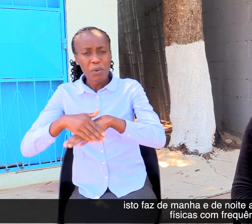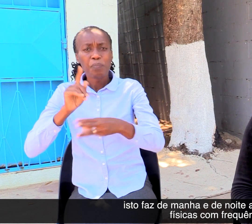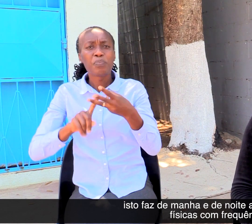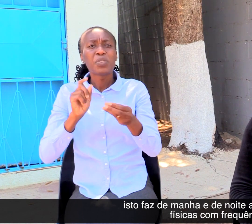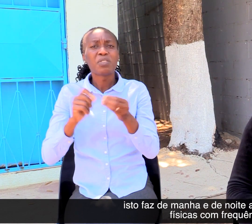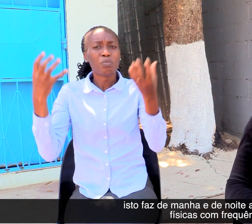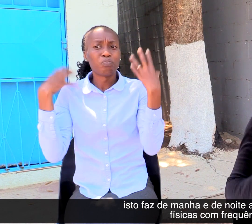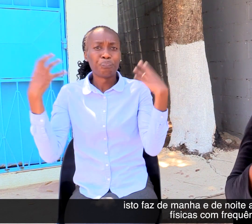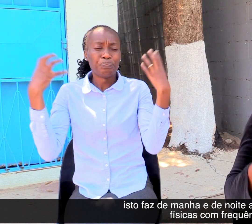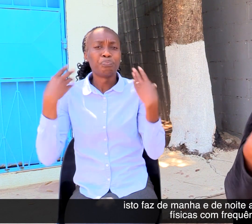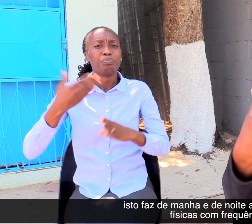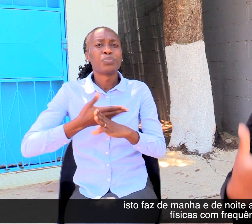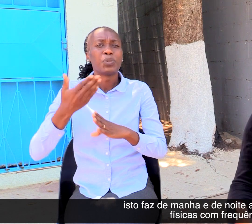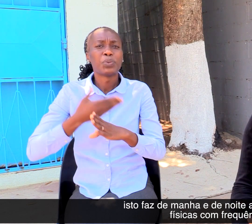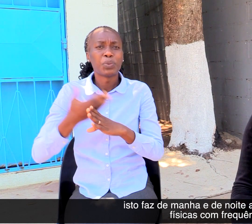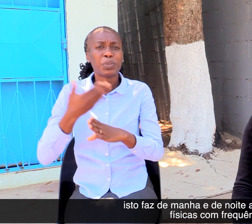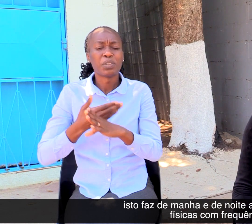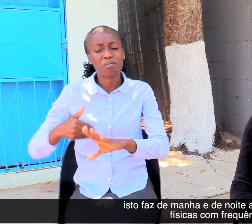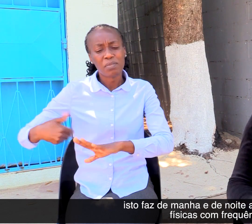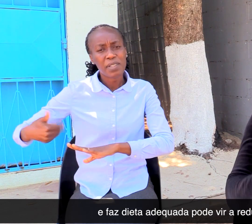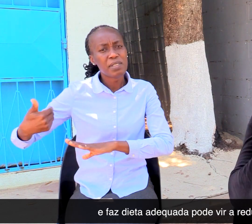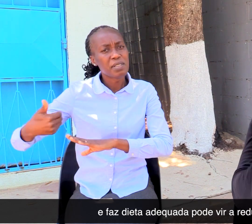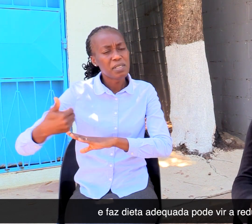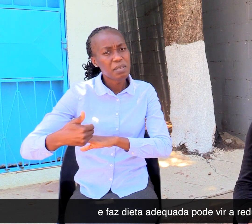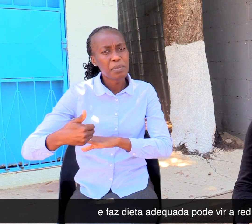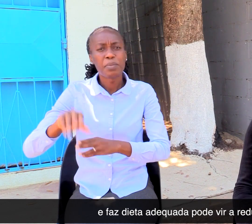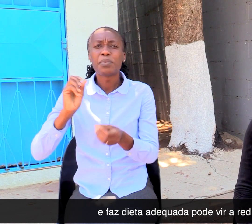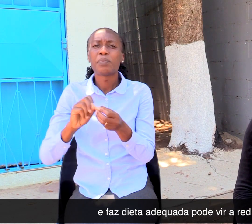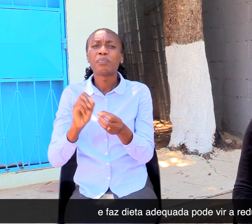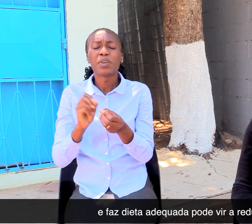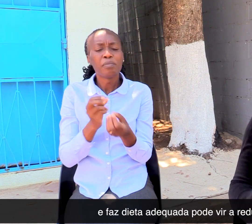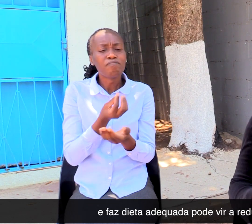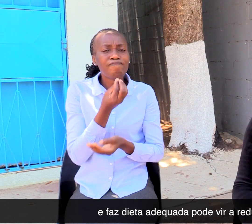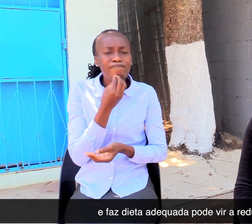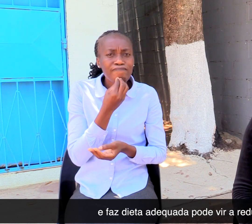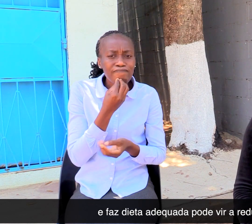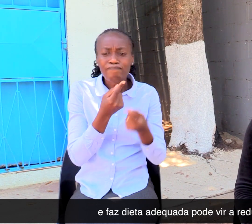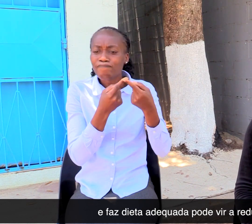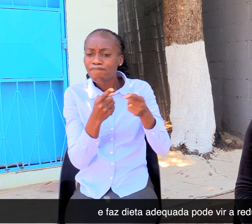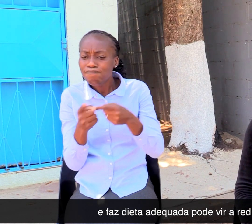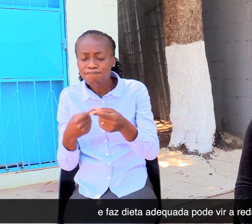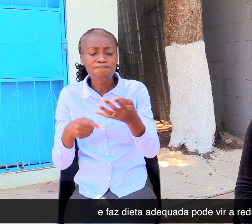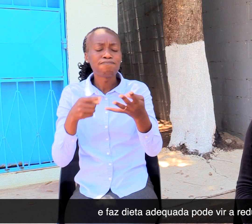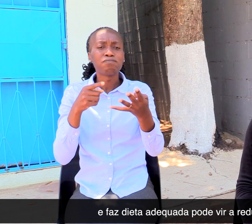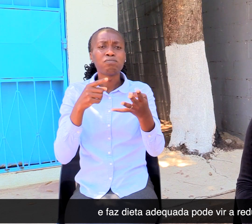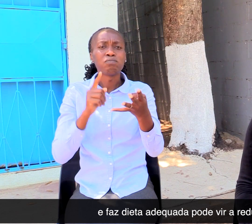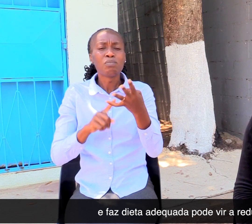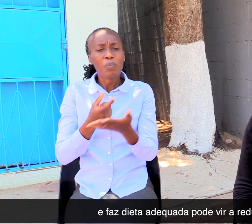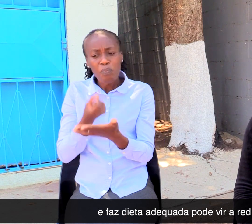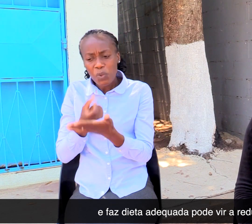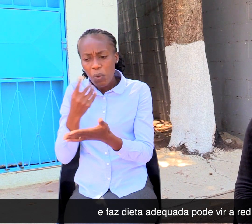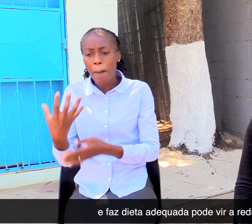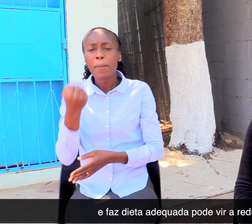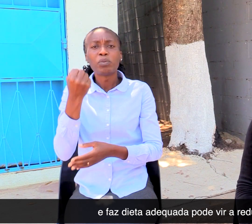pratica atividade física com frequência e faz uma dieta adequada, toma os medicamentos, pode